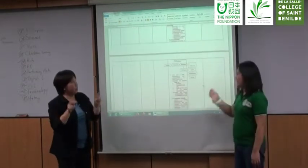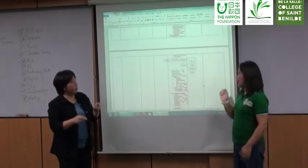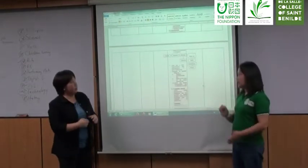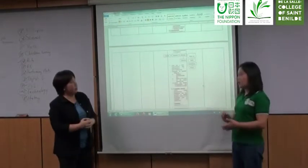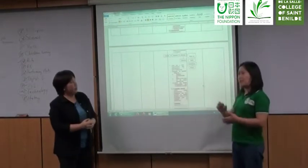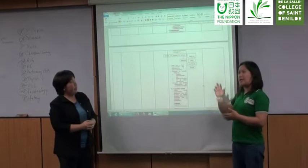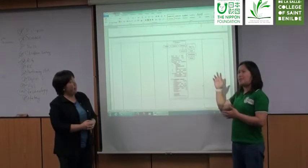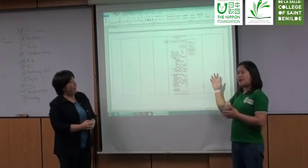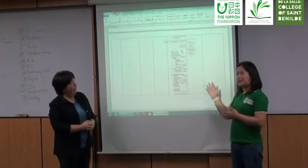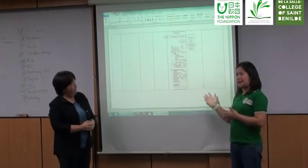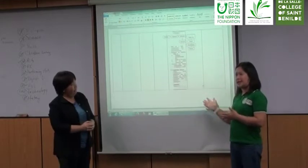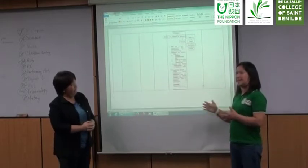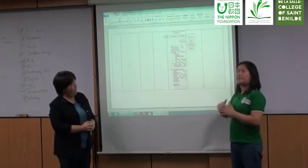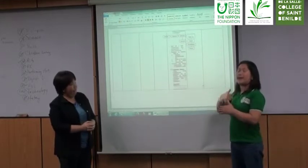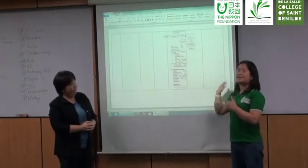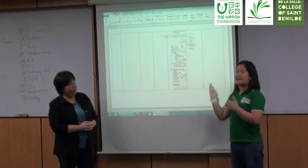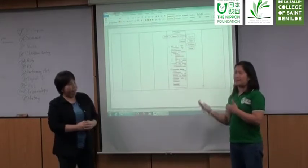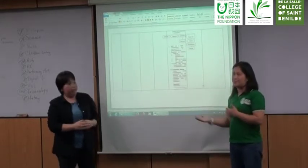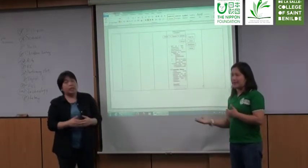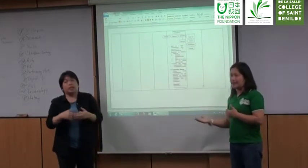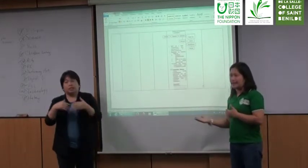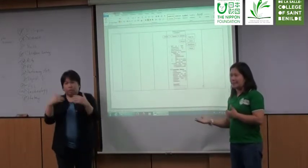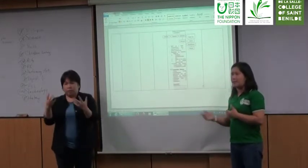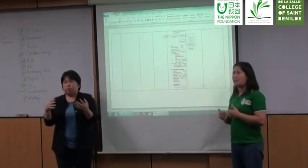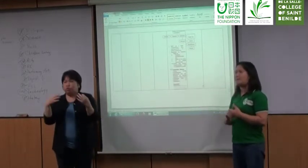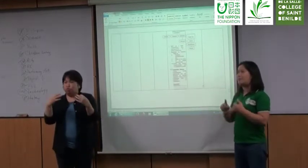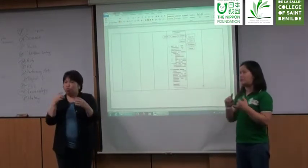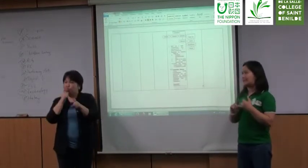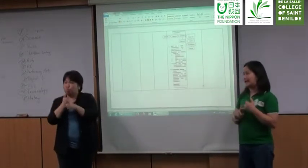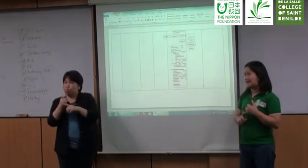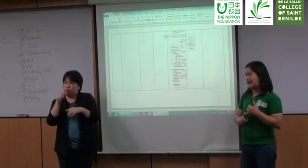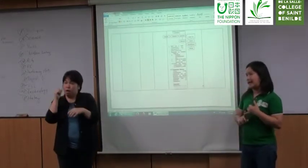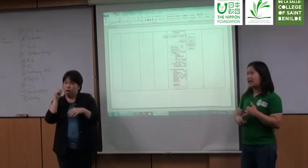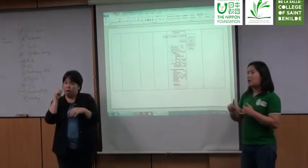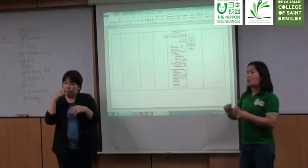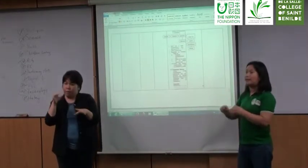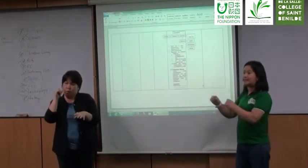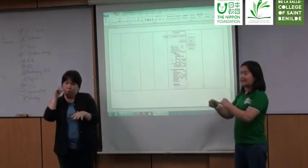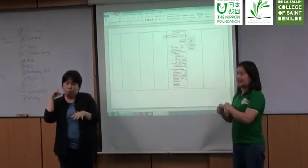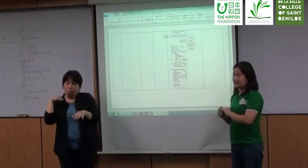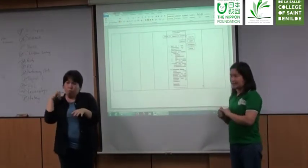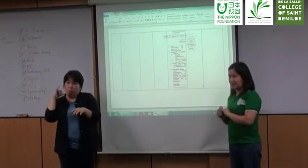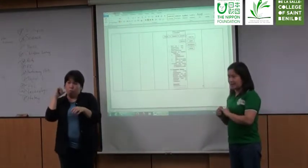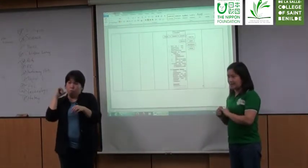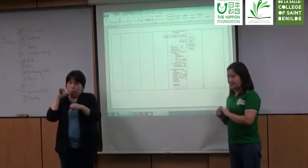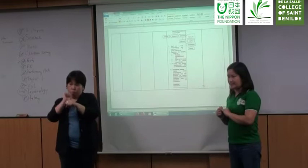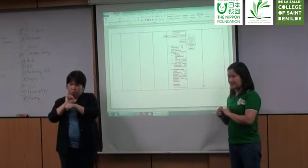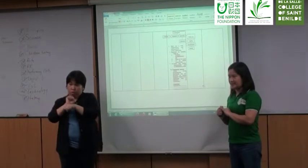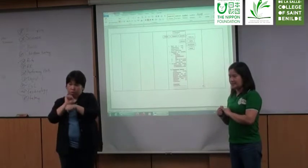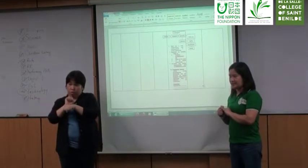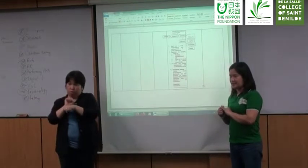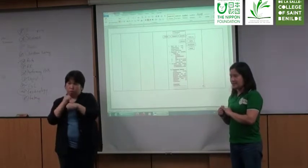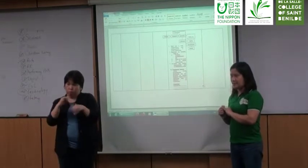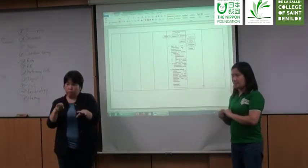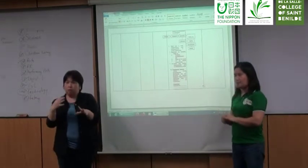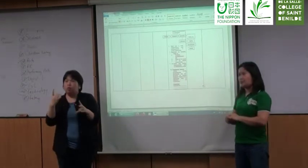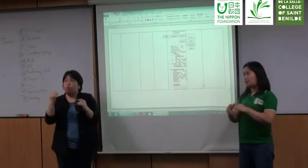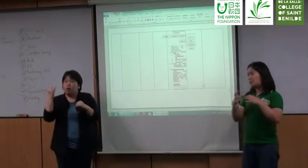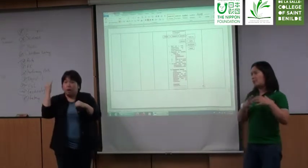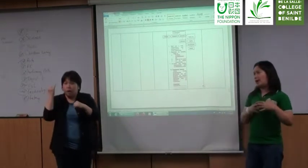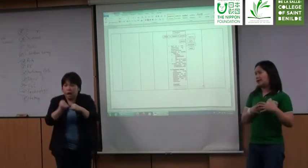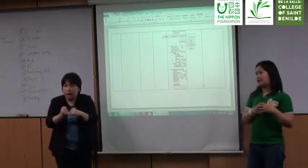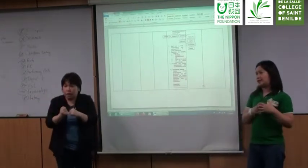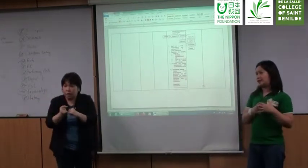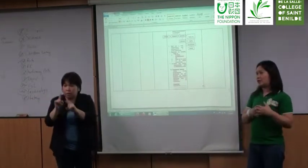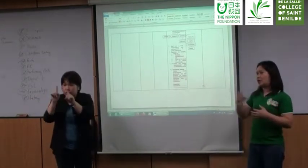Okay. Ngayon, pwede mong gawin sa kanila, since pina-assignment ko sa kanila, pwede mong ipabuot sa kanila in one sentence summary. Okay?